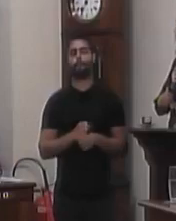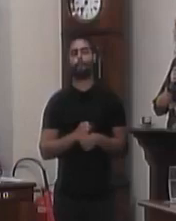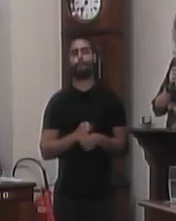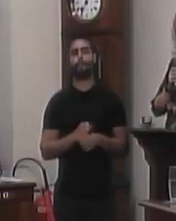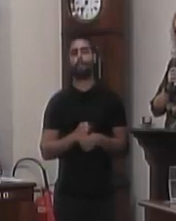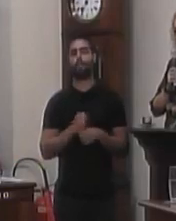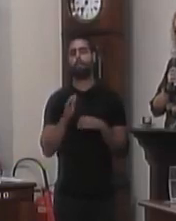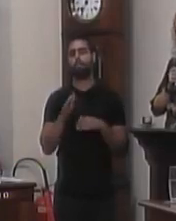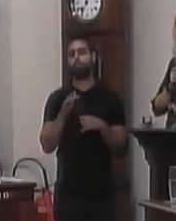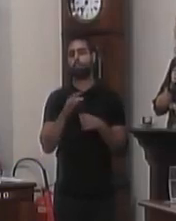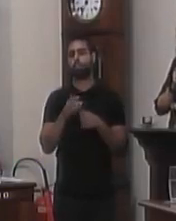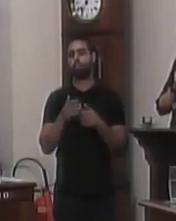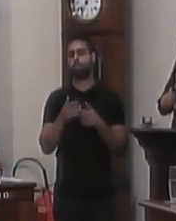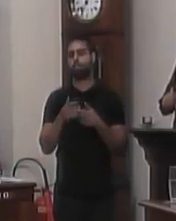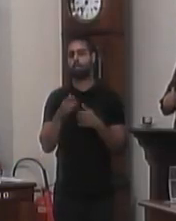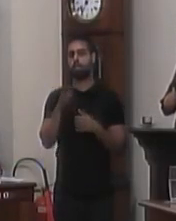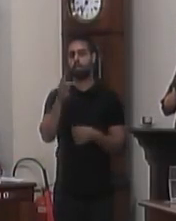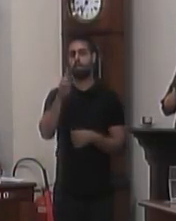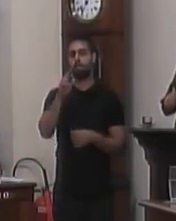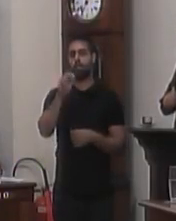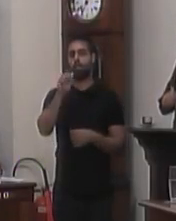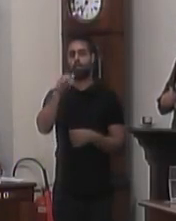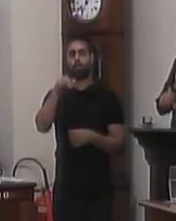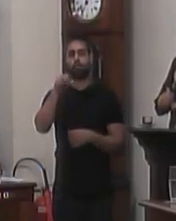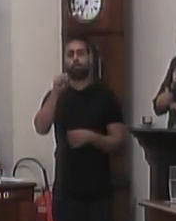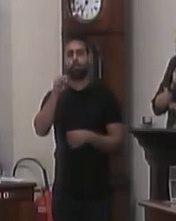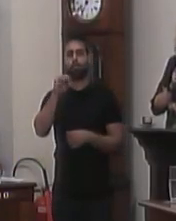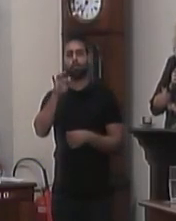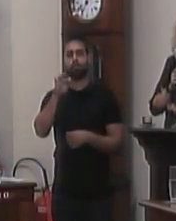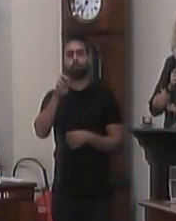algumas transferências em si,